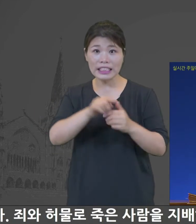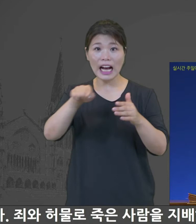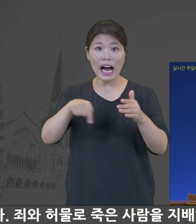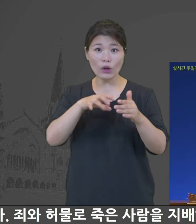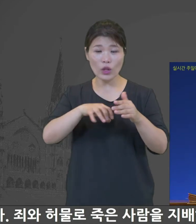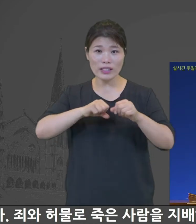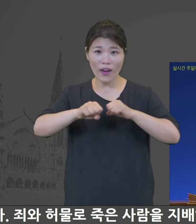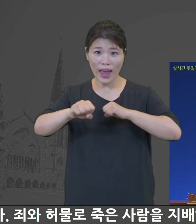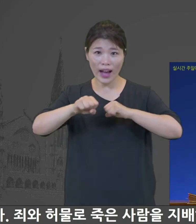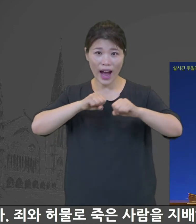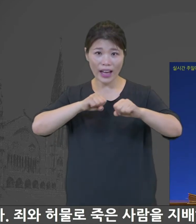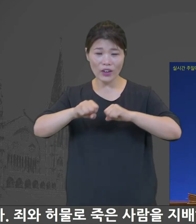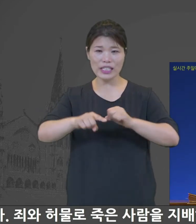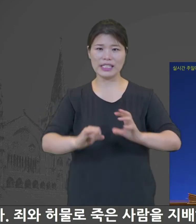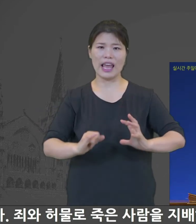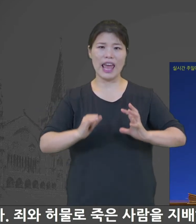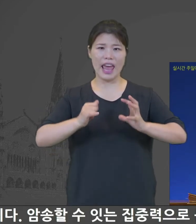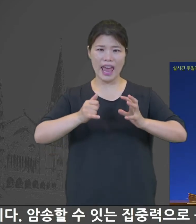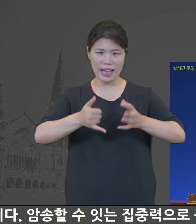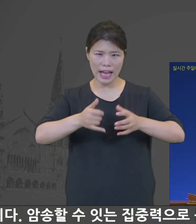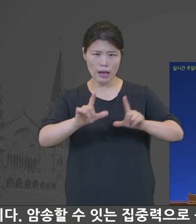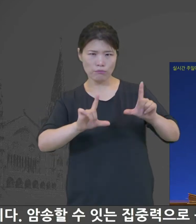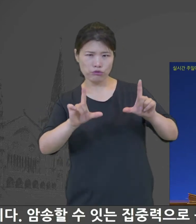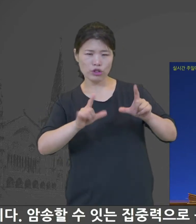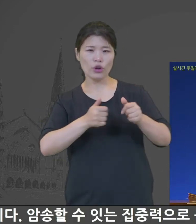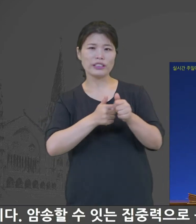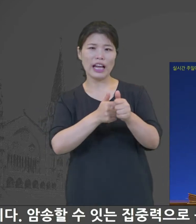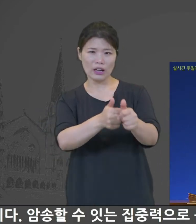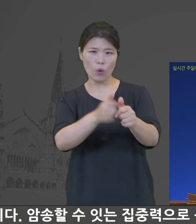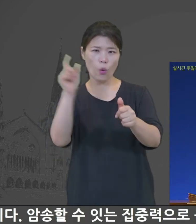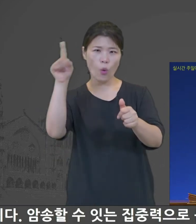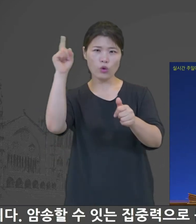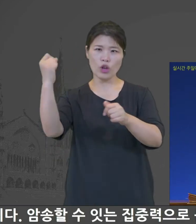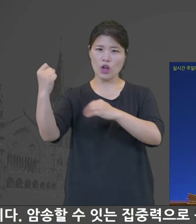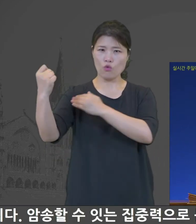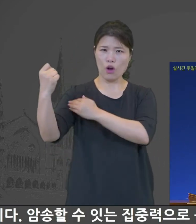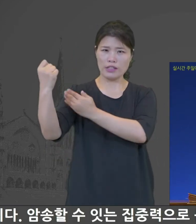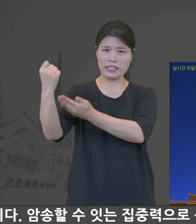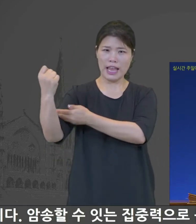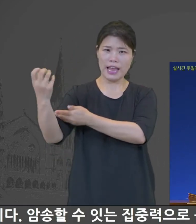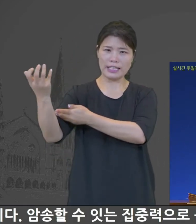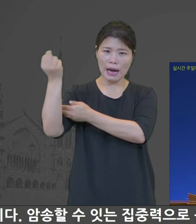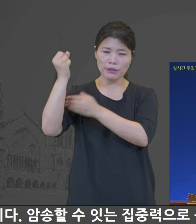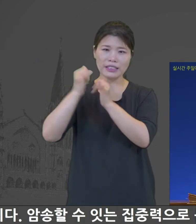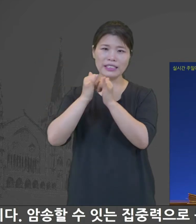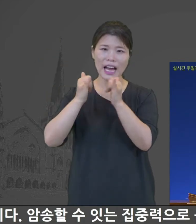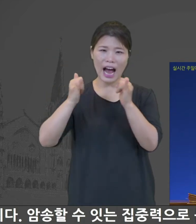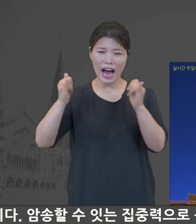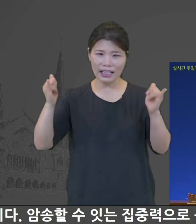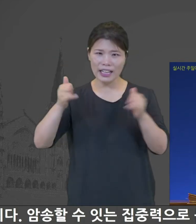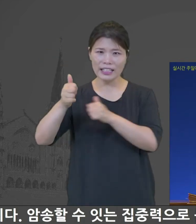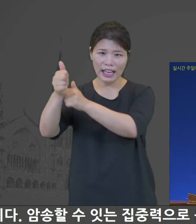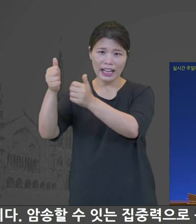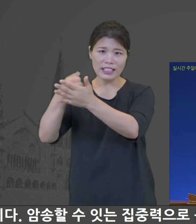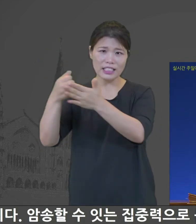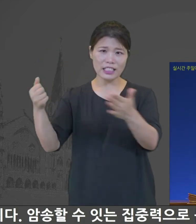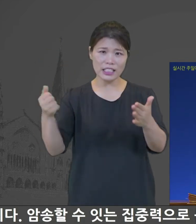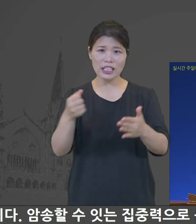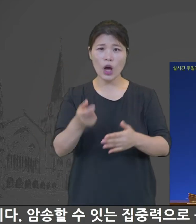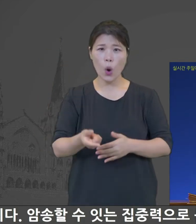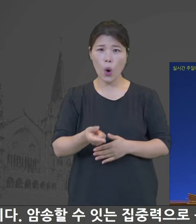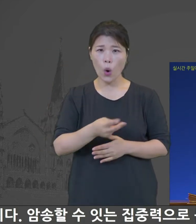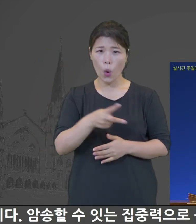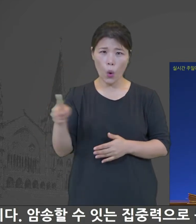가운데서 행하여 이 세상 풍조를 따르고 공중의 권세 잡은 자를 따랐으니 곧 지금 불순종의